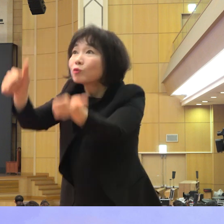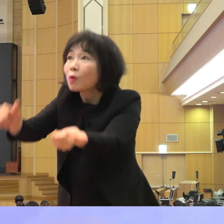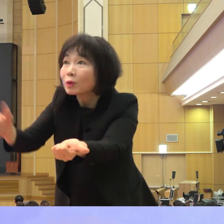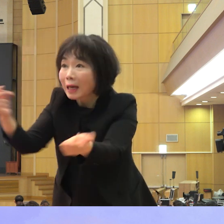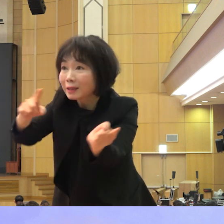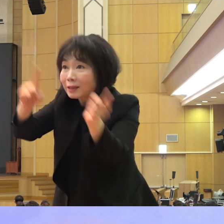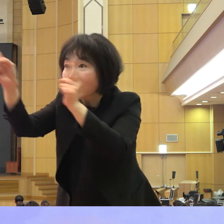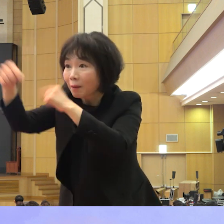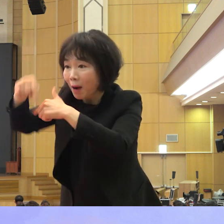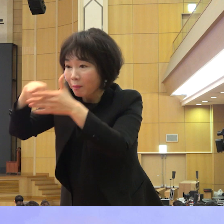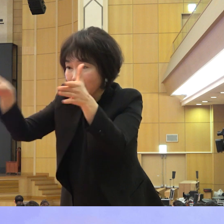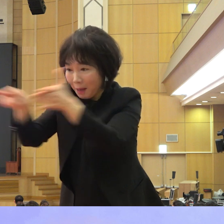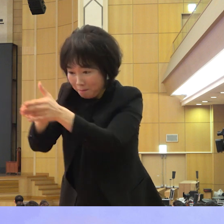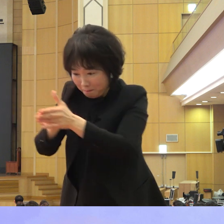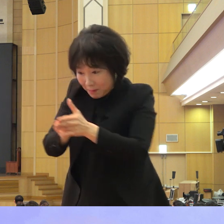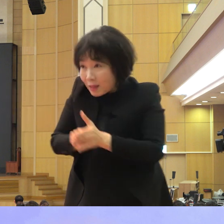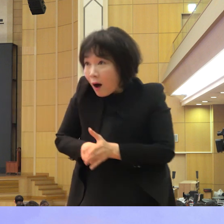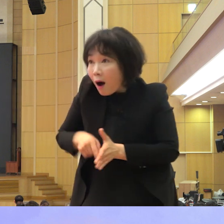마음에 믿으면